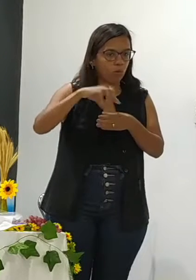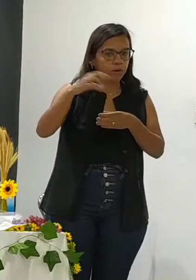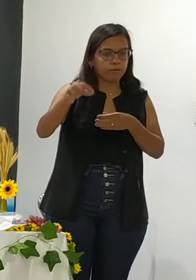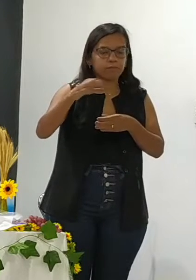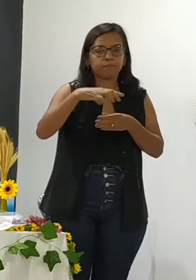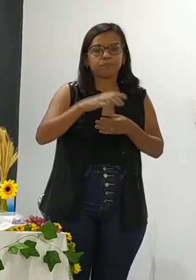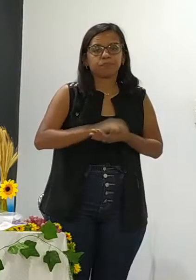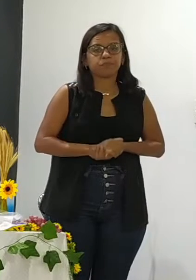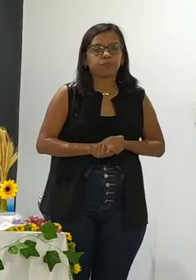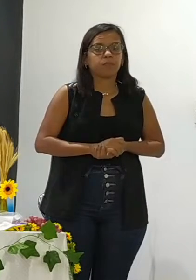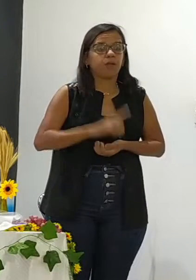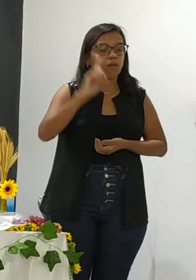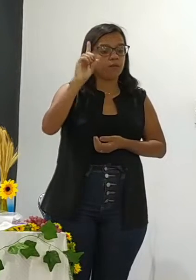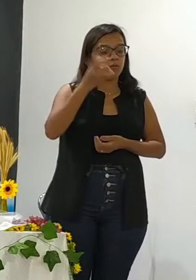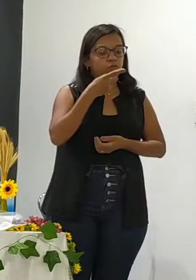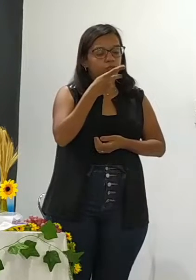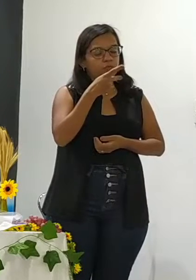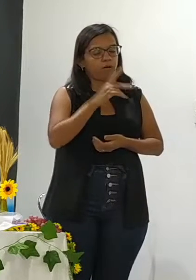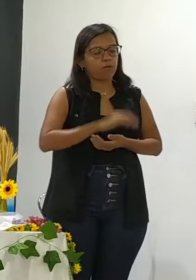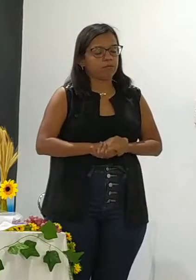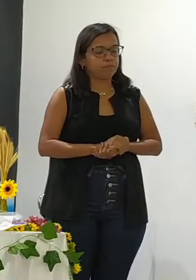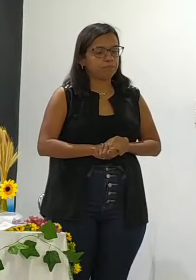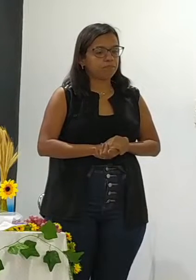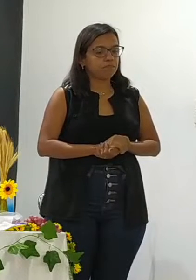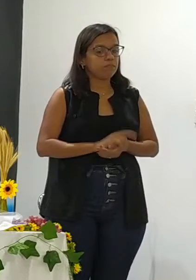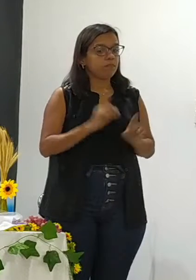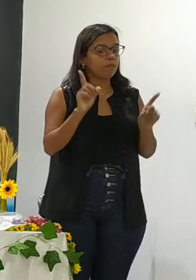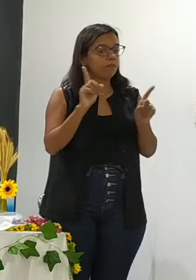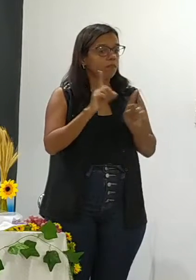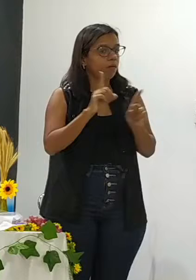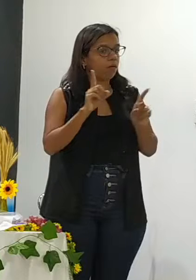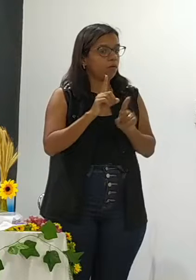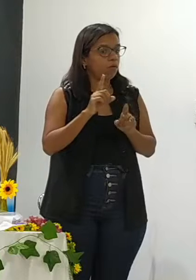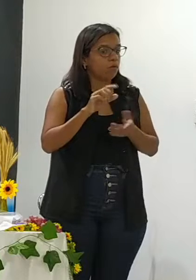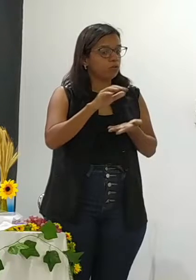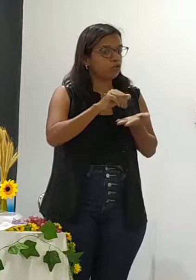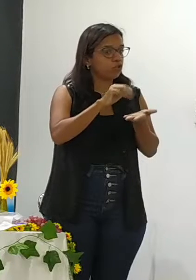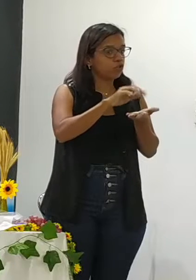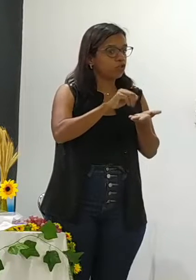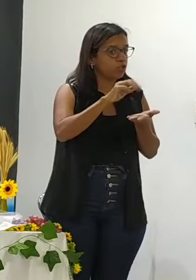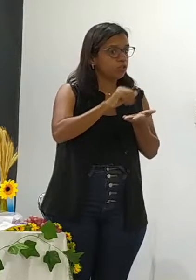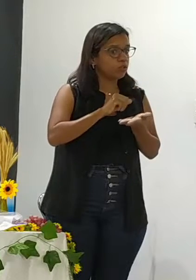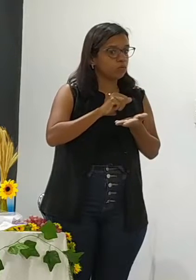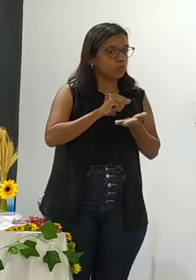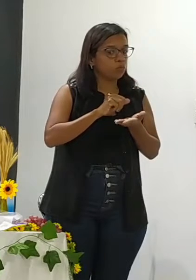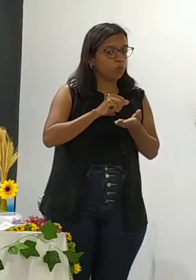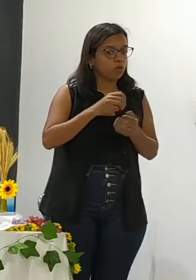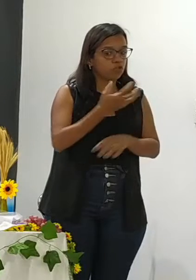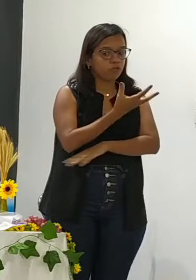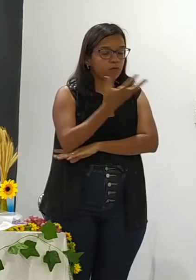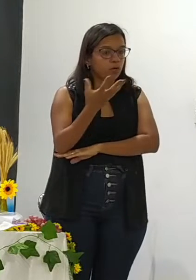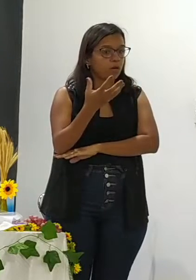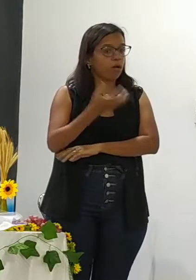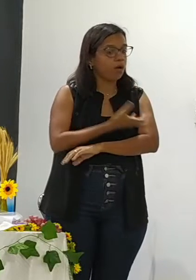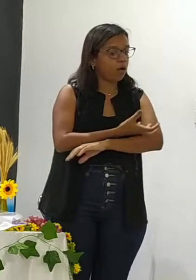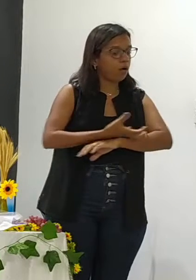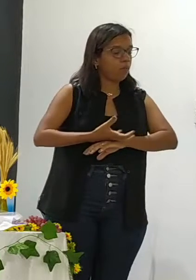assim, não tire os alimentos das espigas que tiveram tanto de